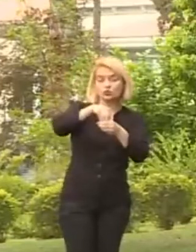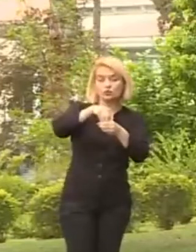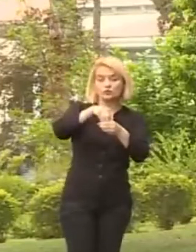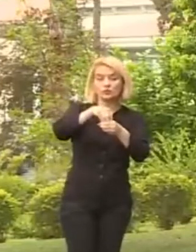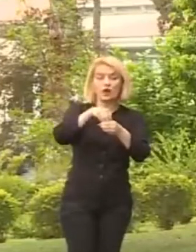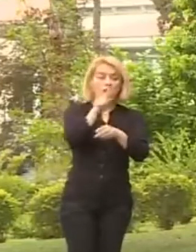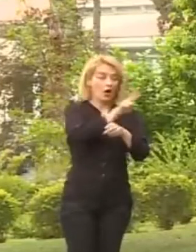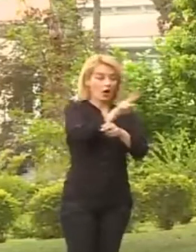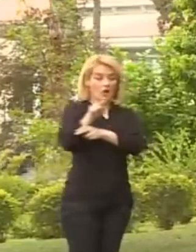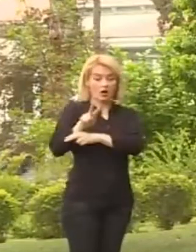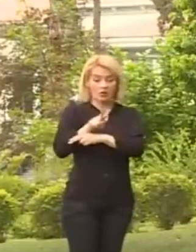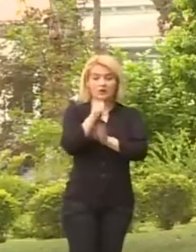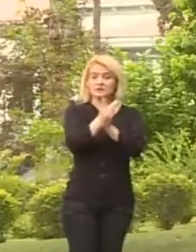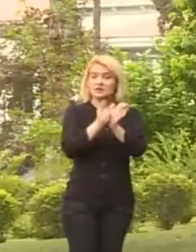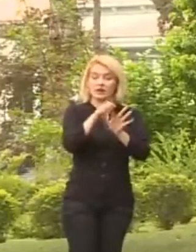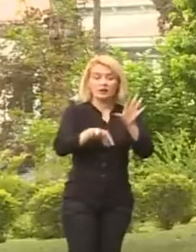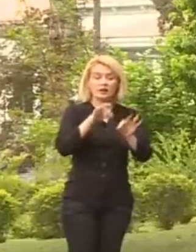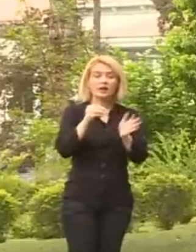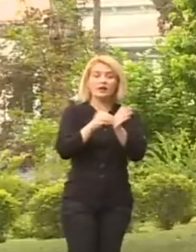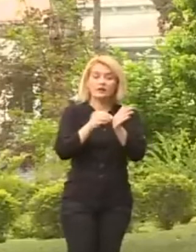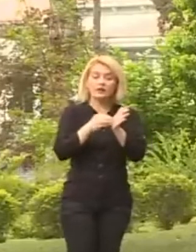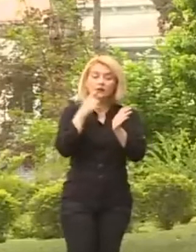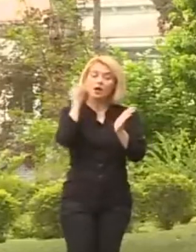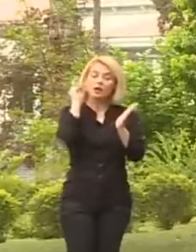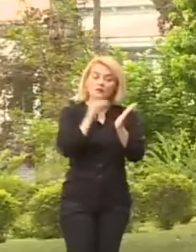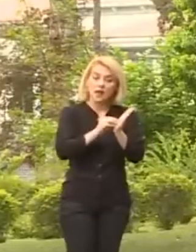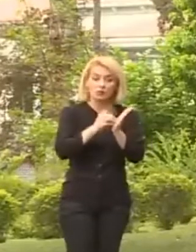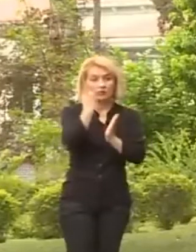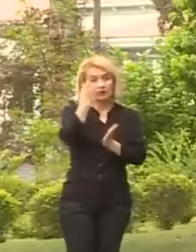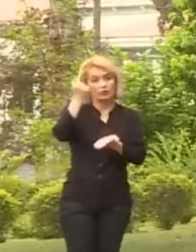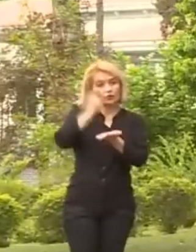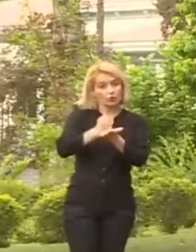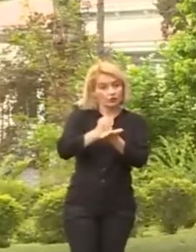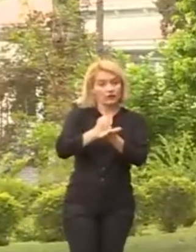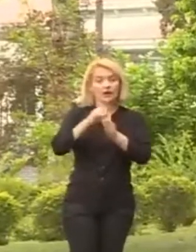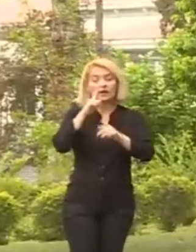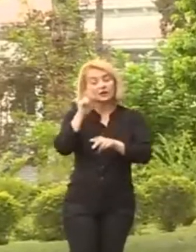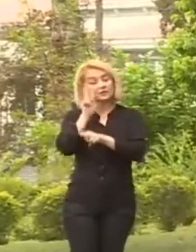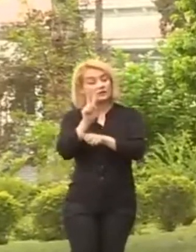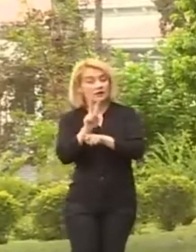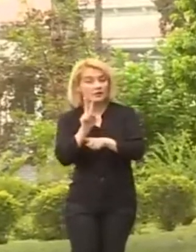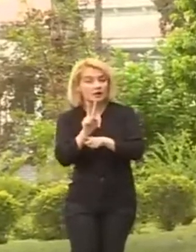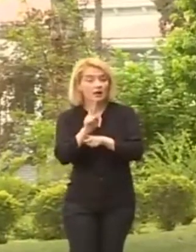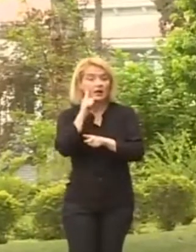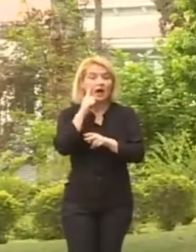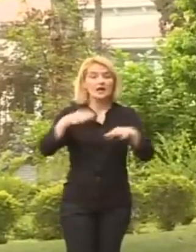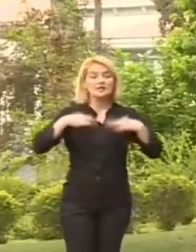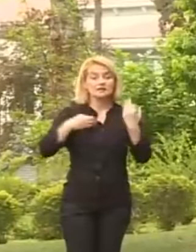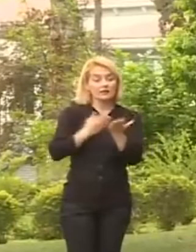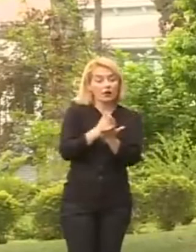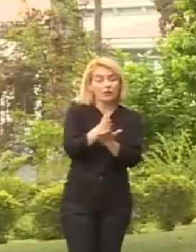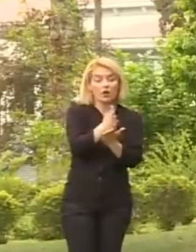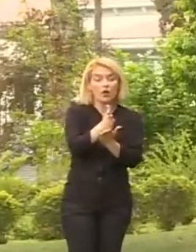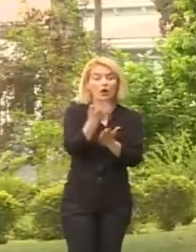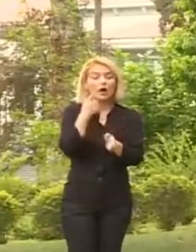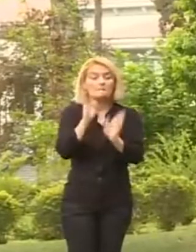како наблюдувачи на овие избори, но треба да се определи датумот и треба да се имат предвид здравствените протоколи, како